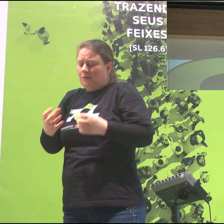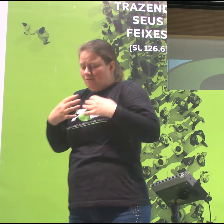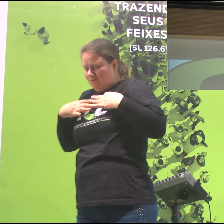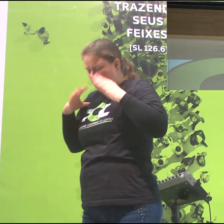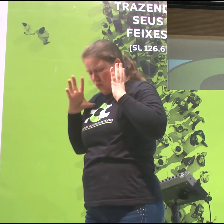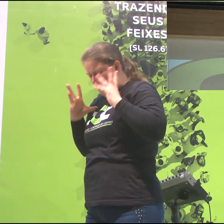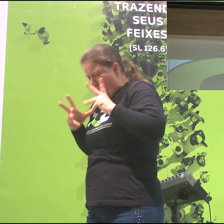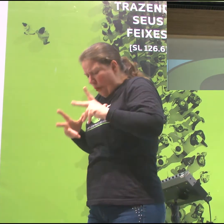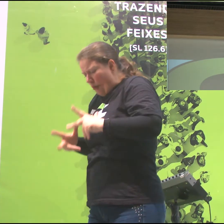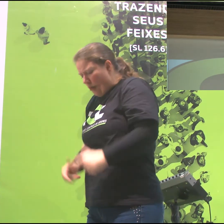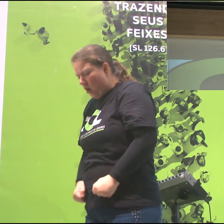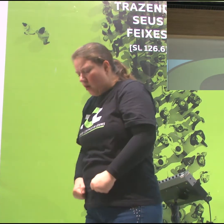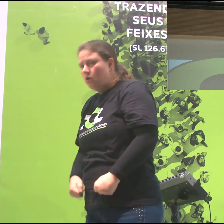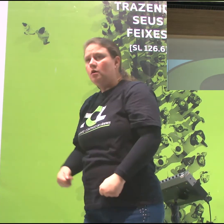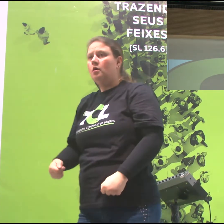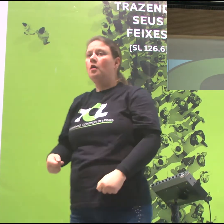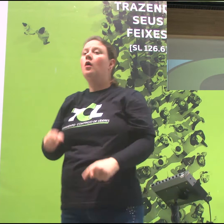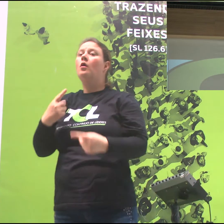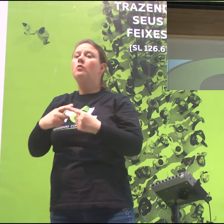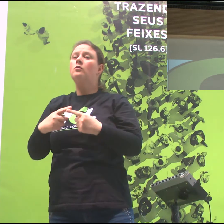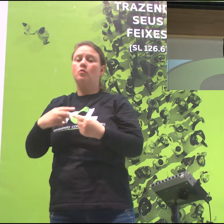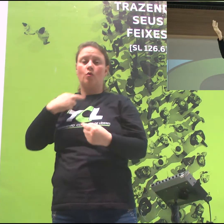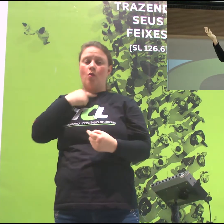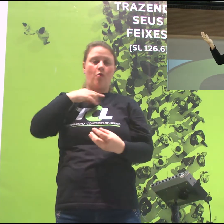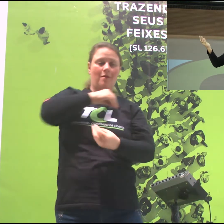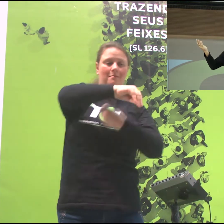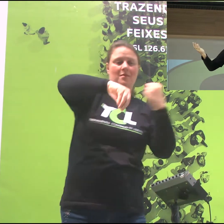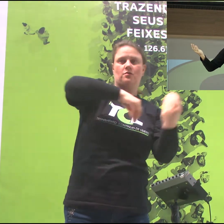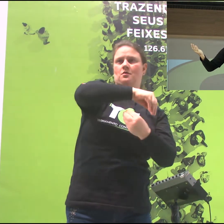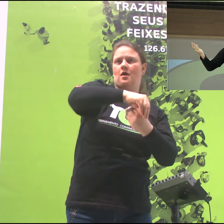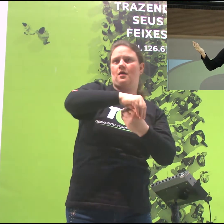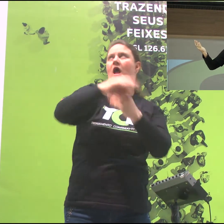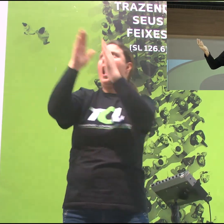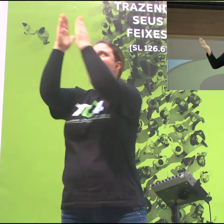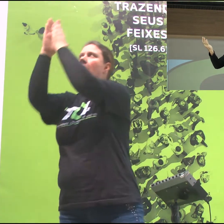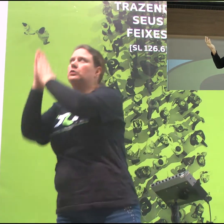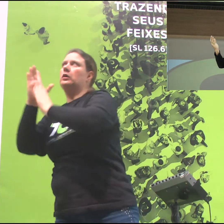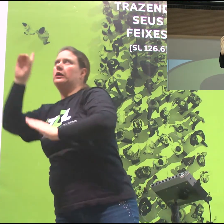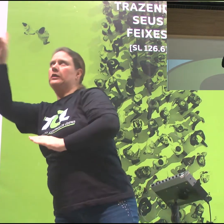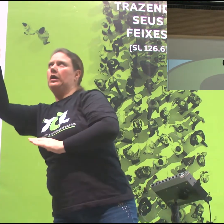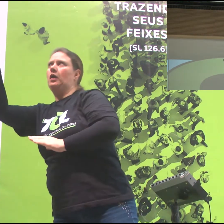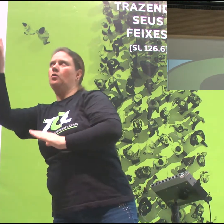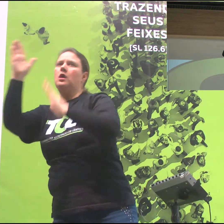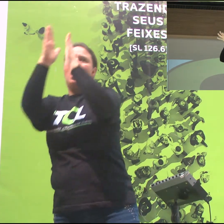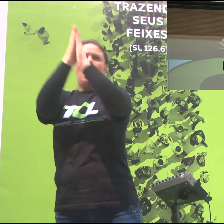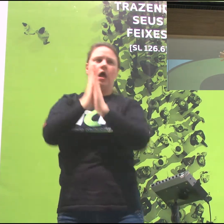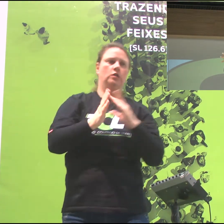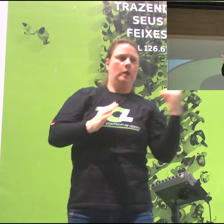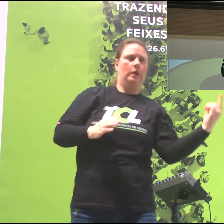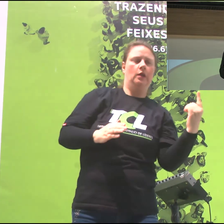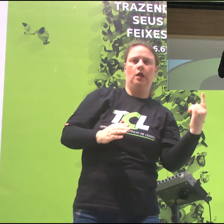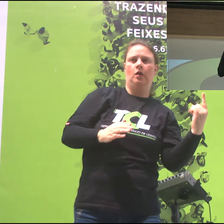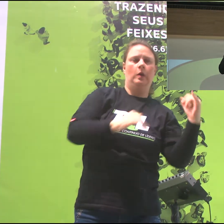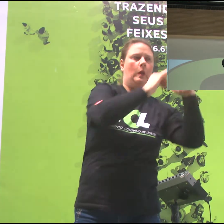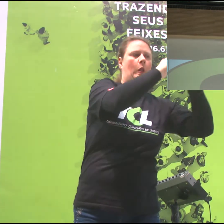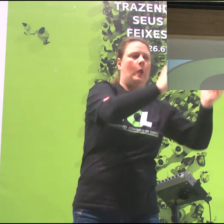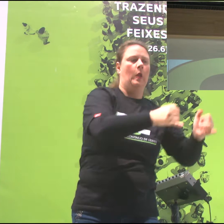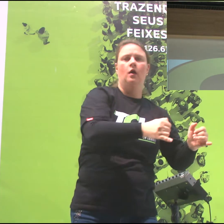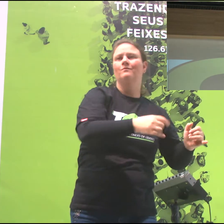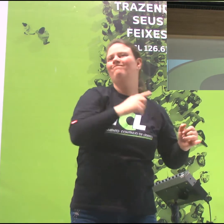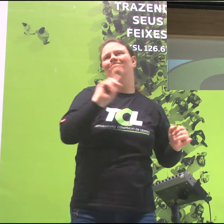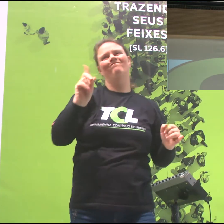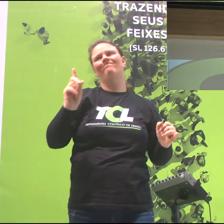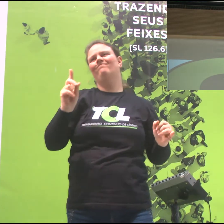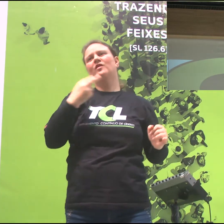diluída, ou não pode ser misturada com outras coisas. Ela não pode ser dividida com ninguém. Ela é só